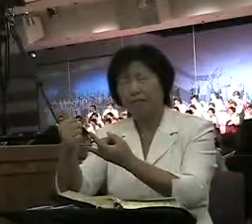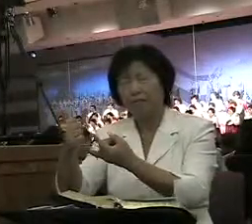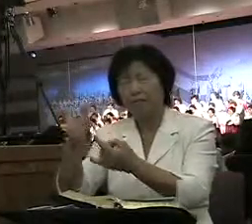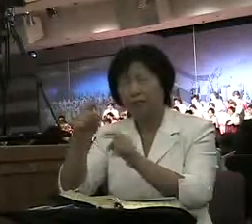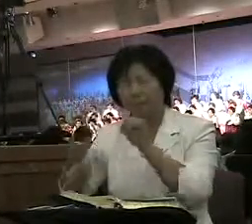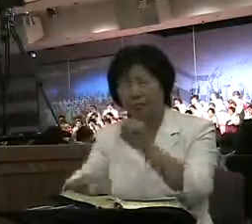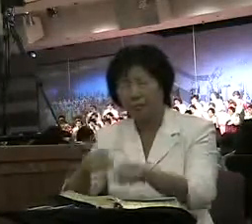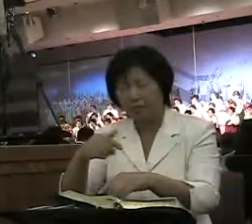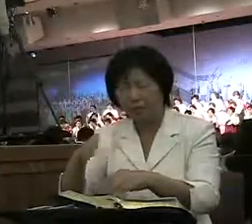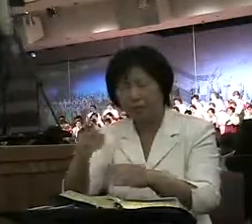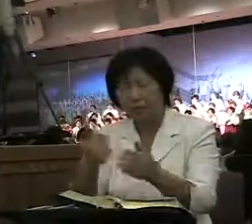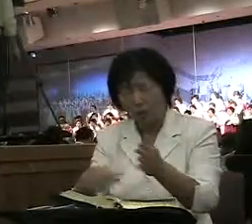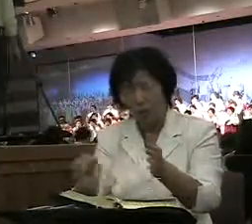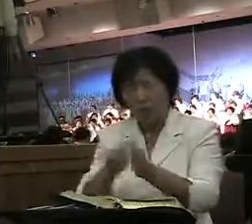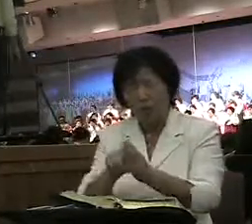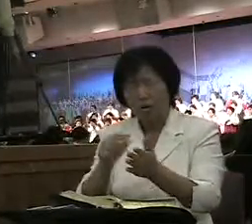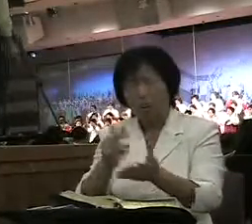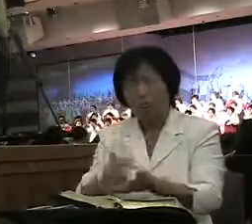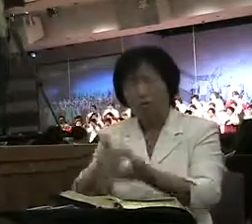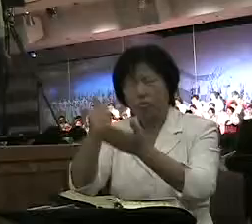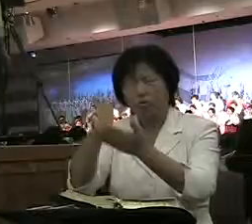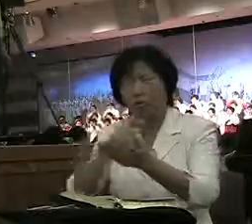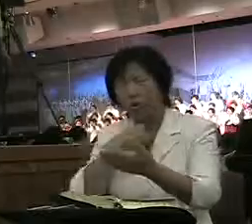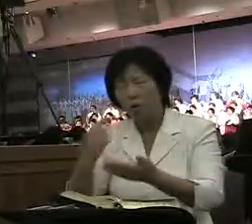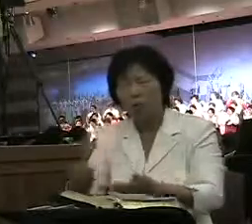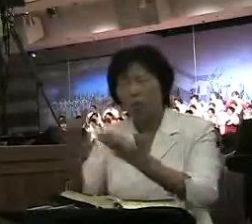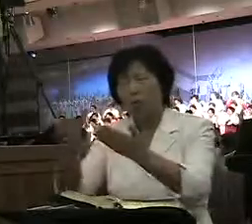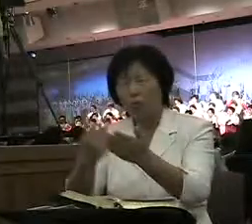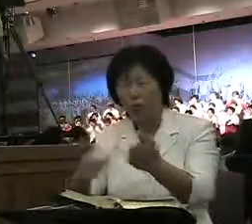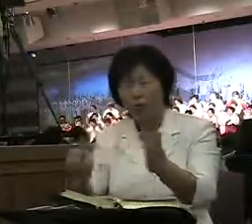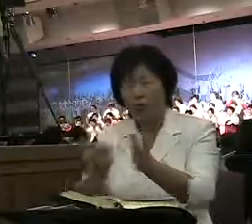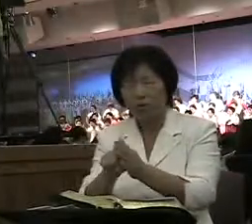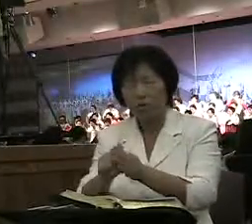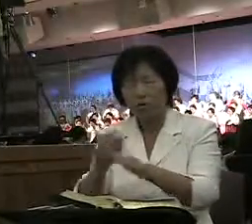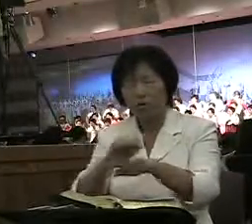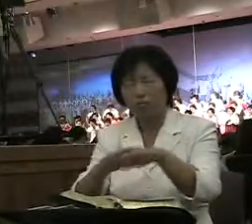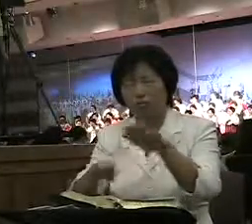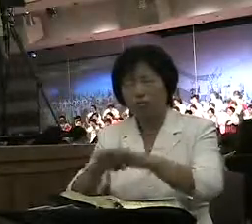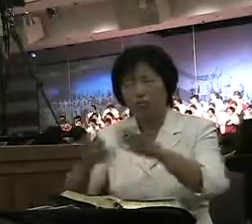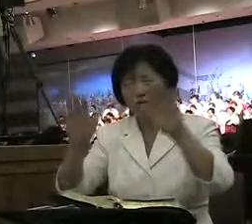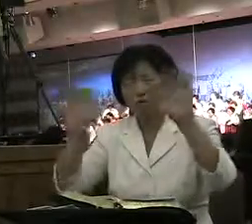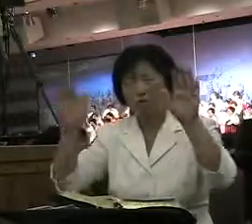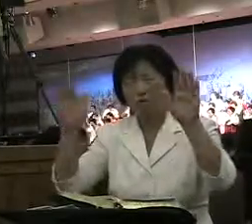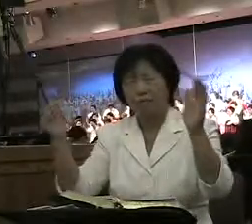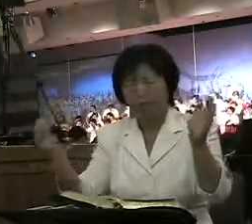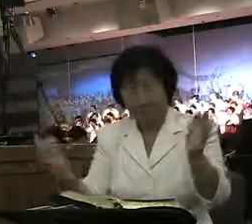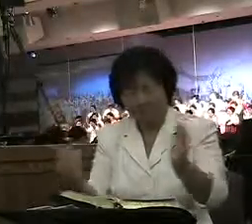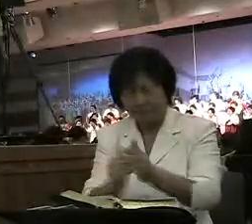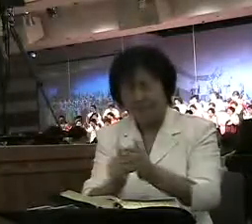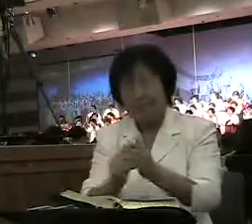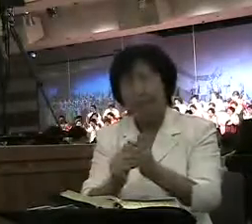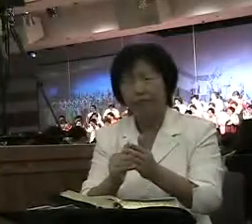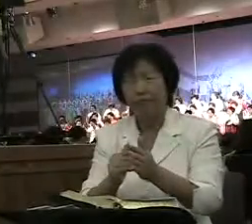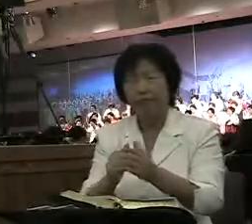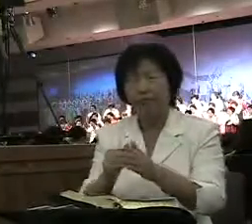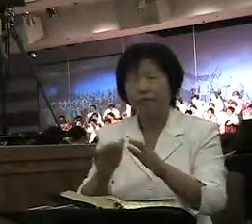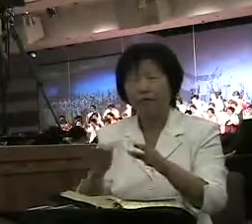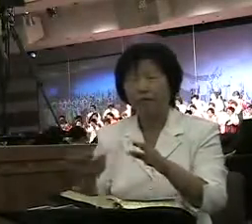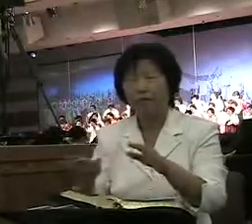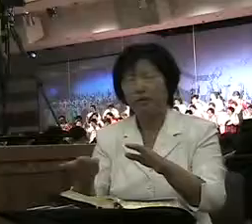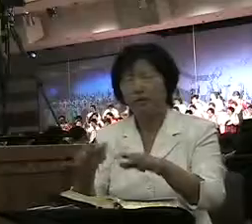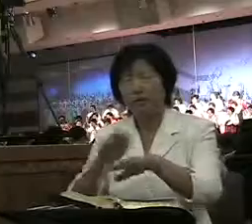위하여, 주님께 헌신하기 위하여 두 손을 들었습니다. 이